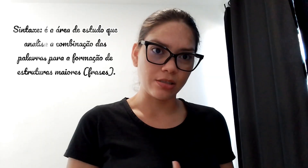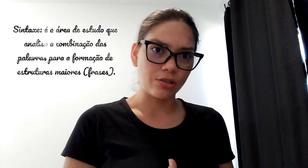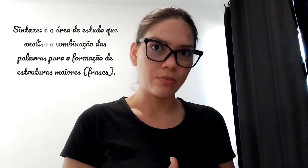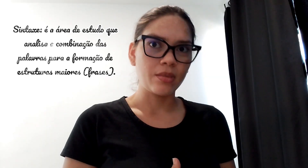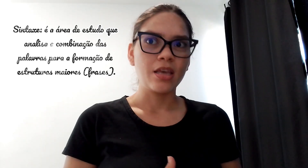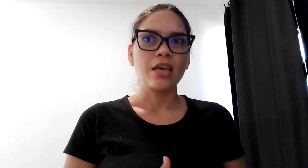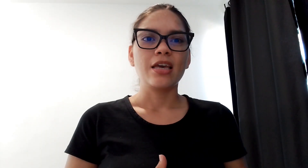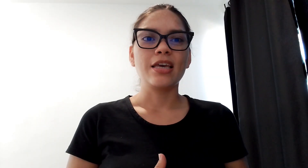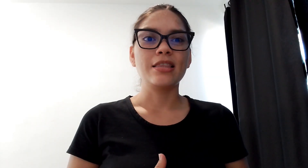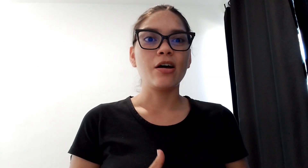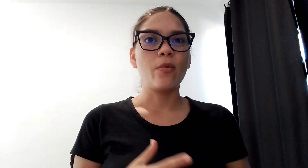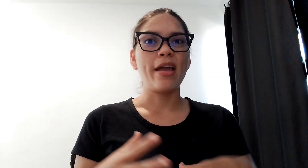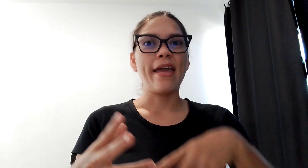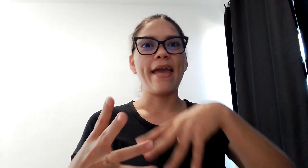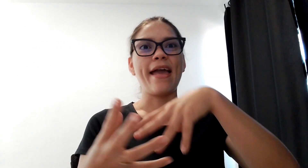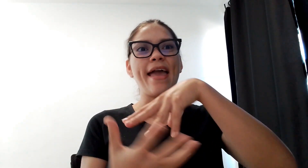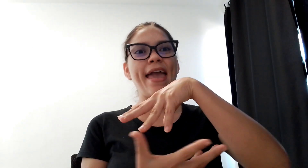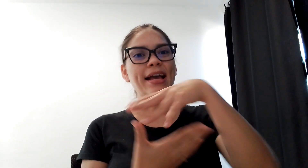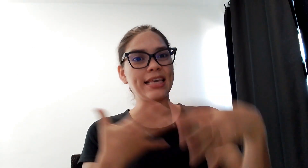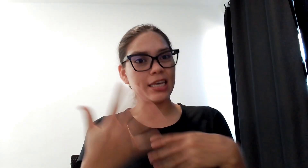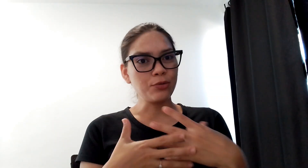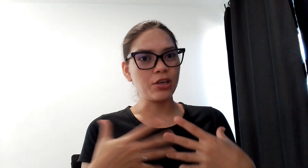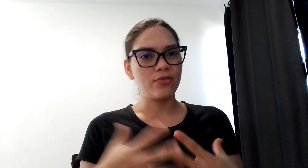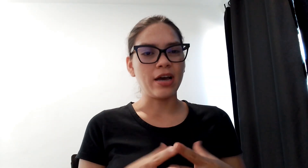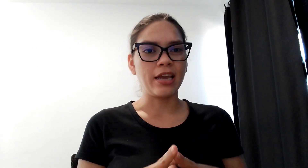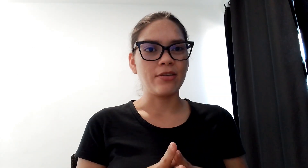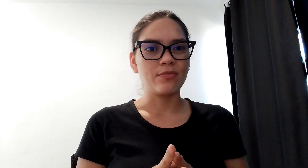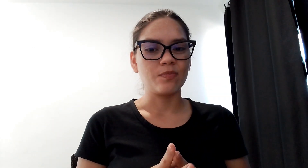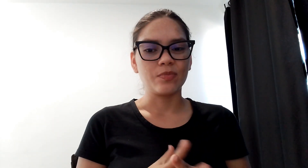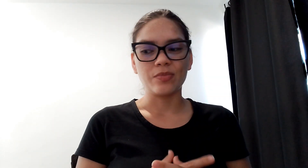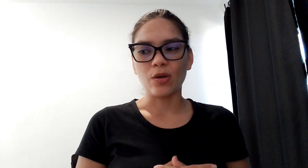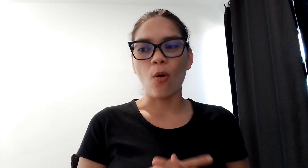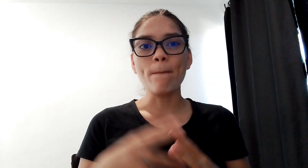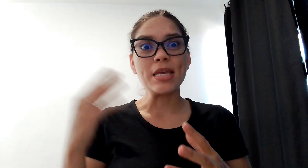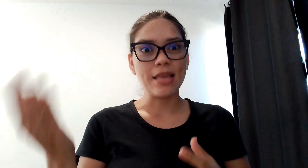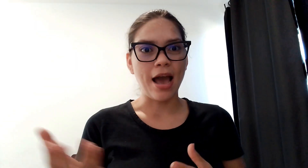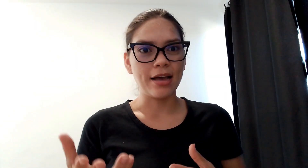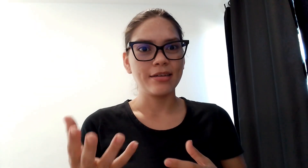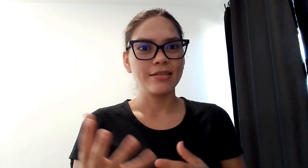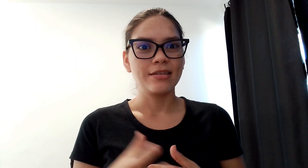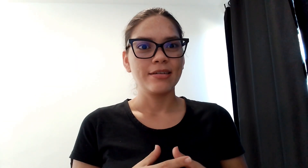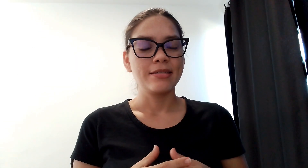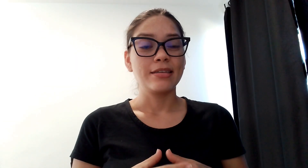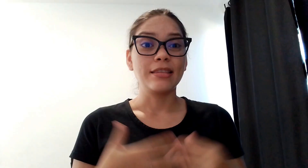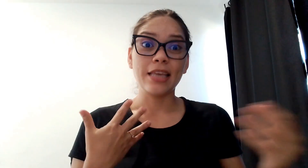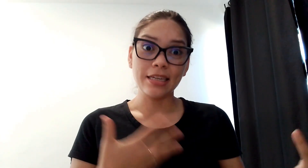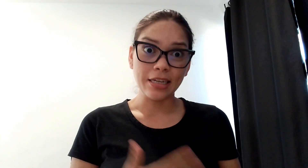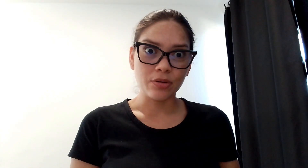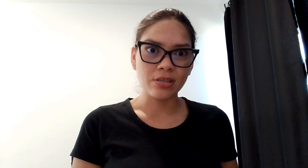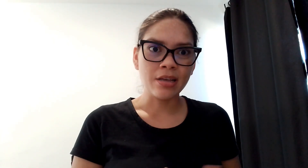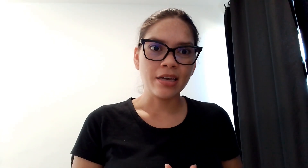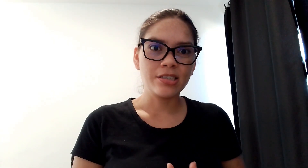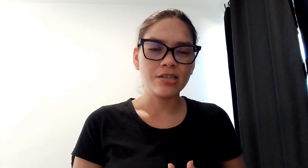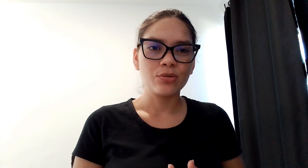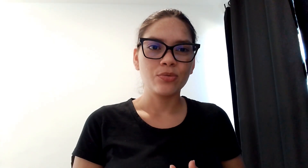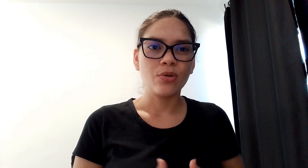frases. Então, é aquilo que vai combinar em língua de sinais